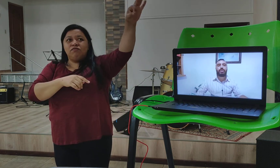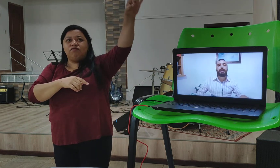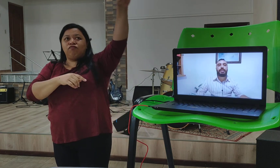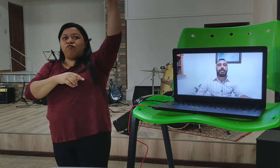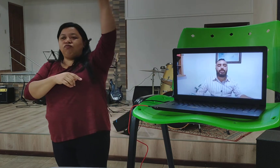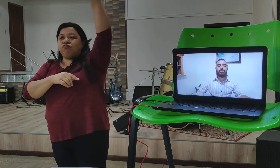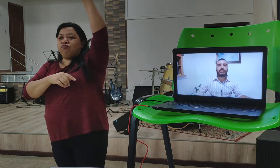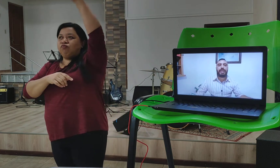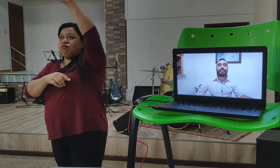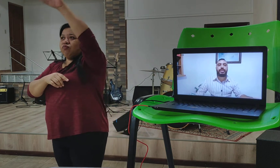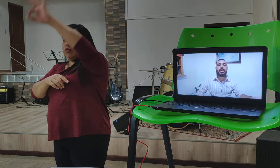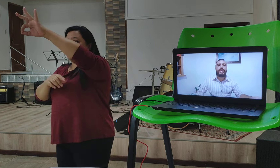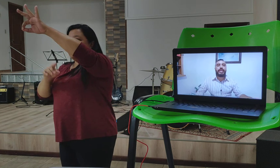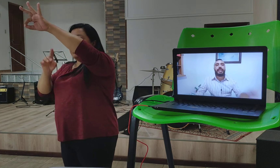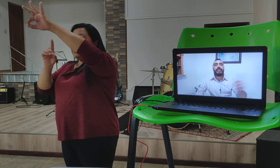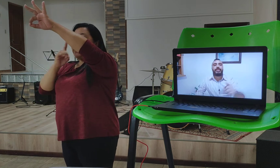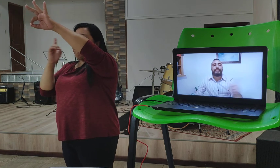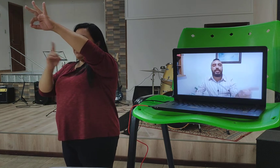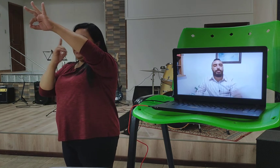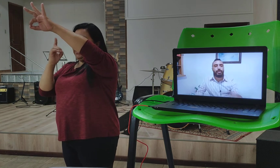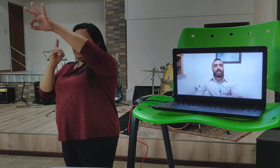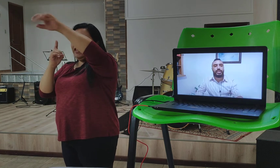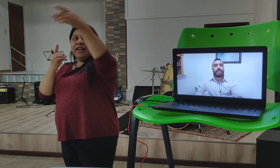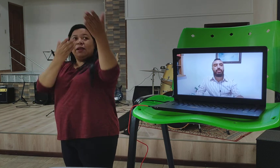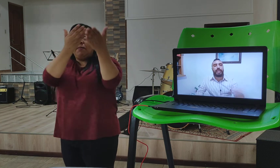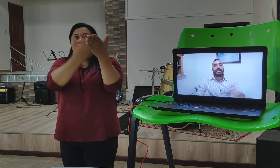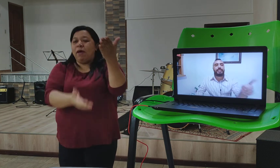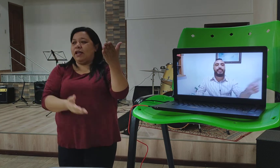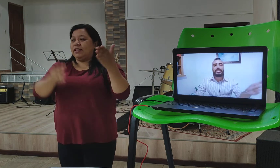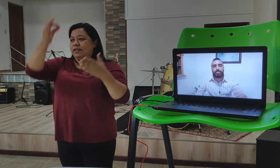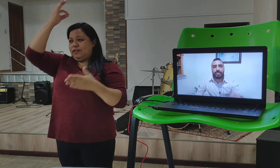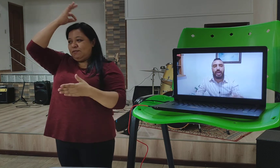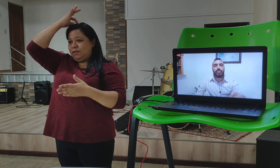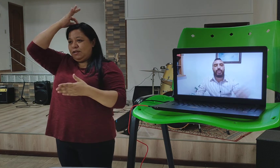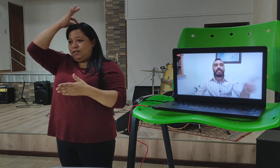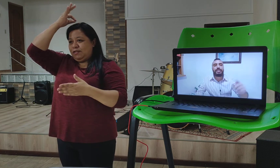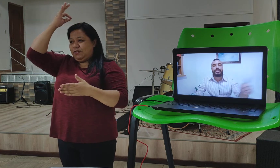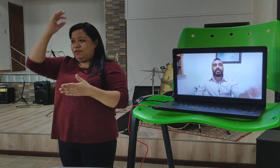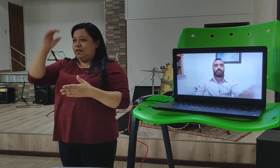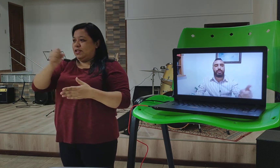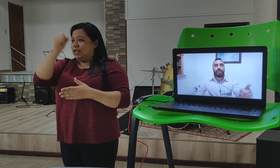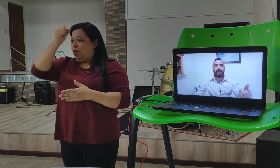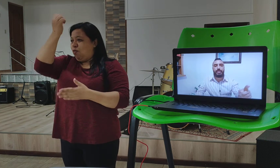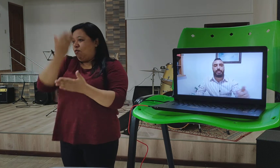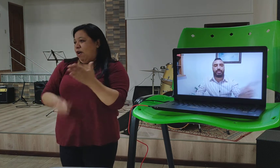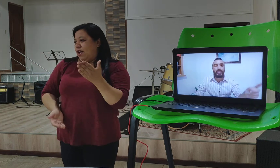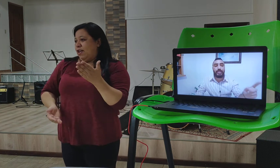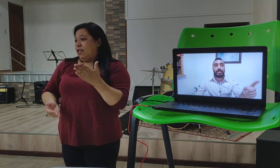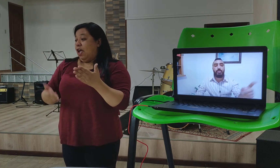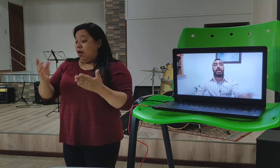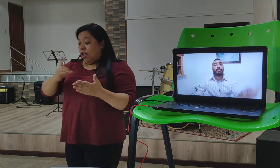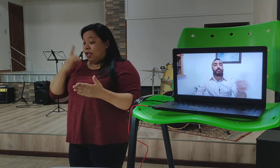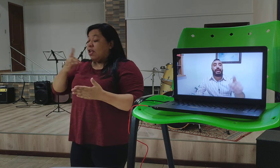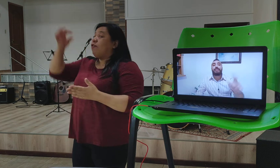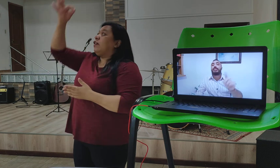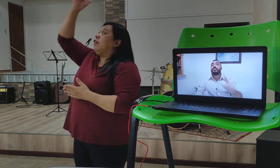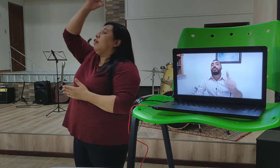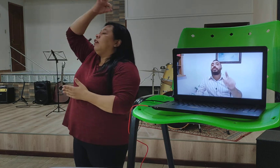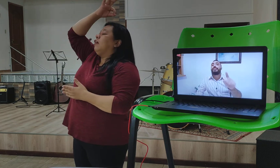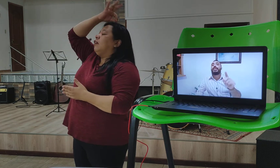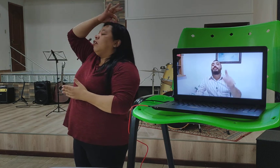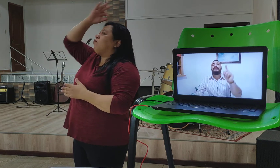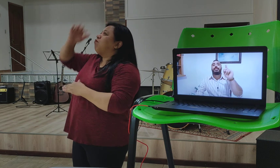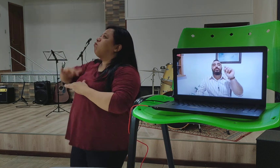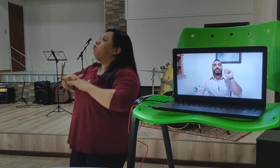descido sobre Davi. E quem estava sendo protegido, quem estava sendo salvo, quem estava desfrutando de livramento até então, por mais que